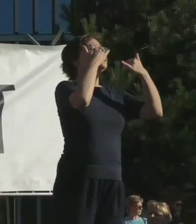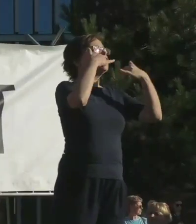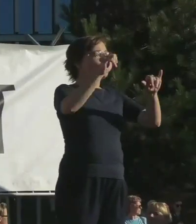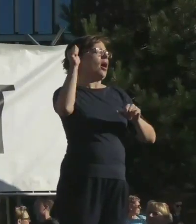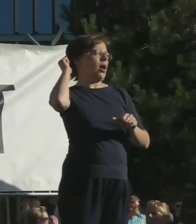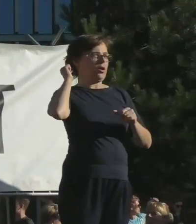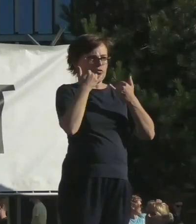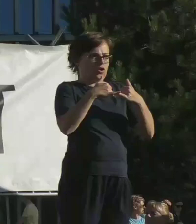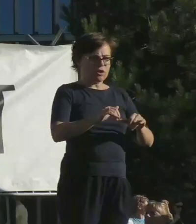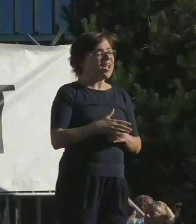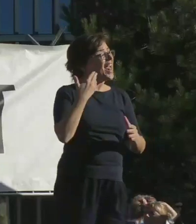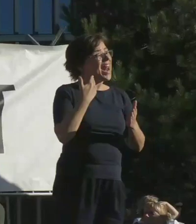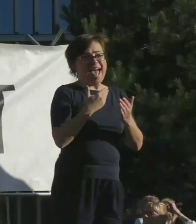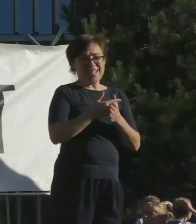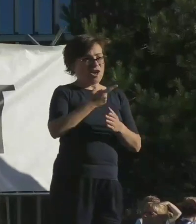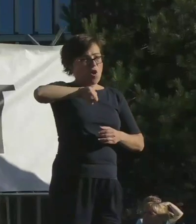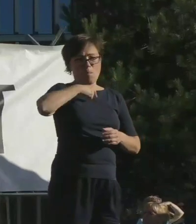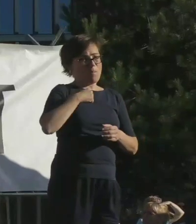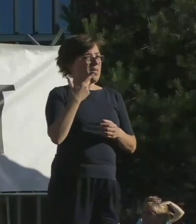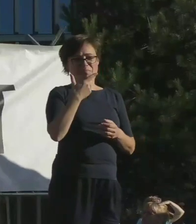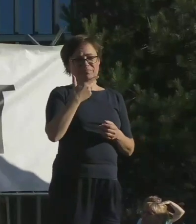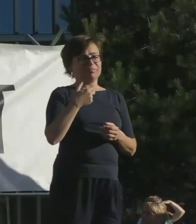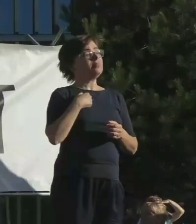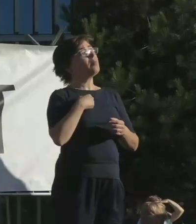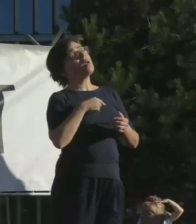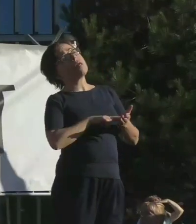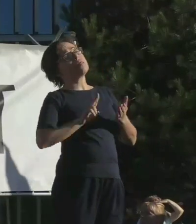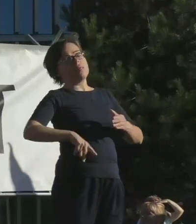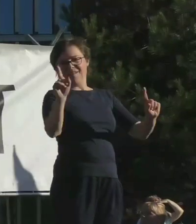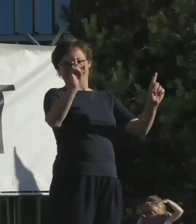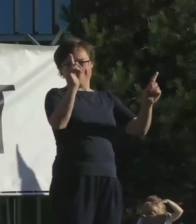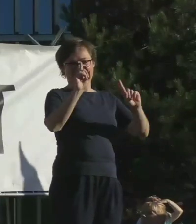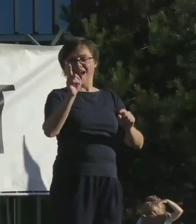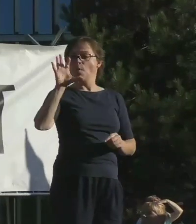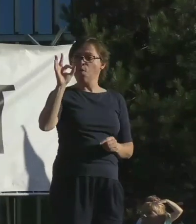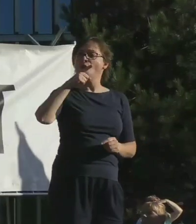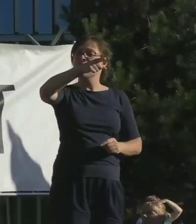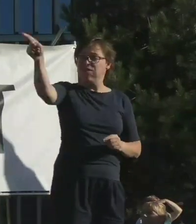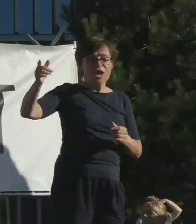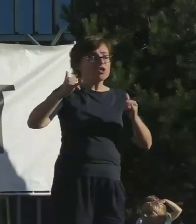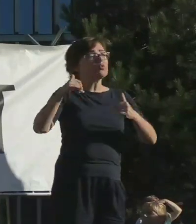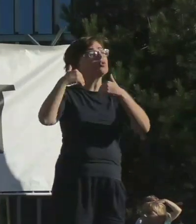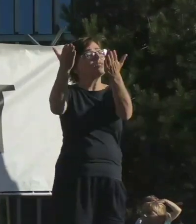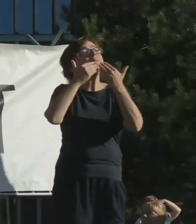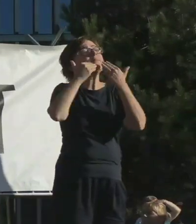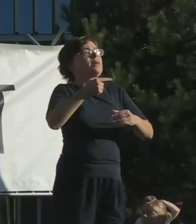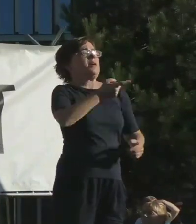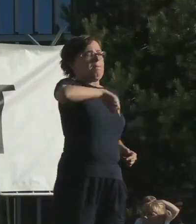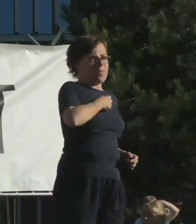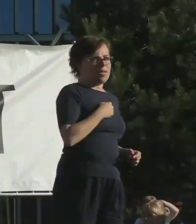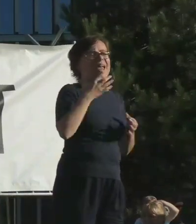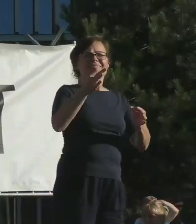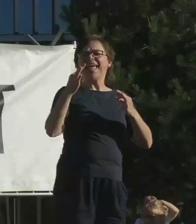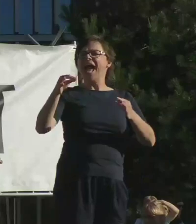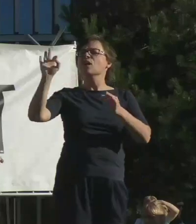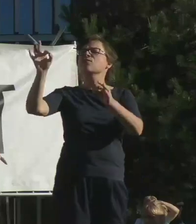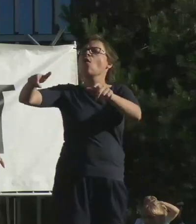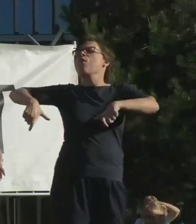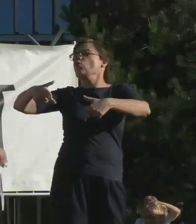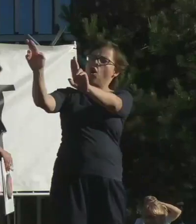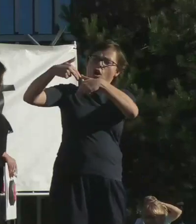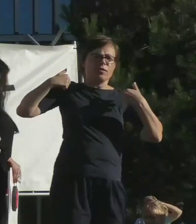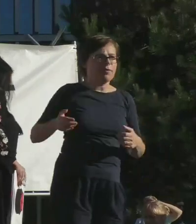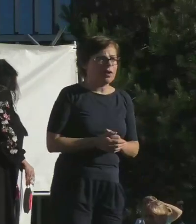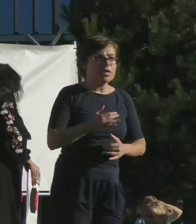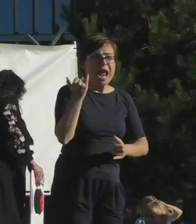No więc nie odpuścimy. Dostaliście te stołki dzięki nam. Więc teraz je kurwa oddajcie, jak się